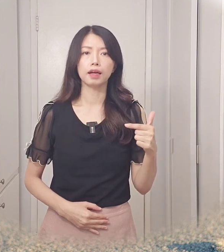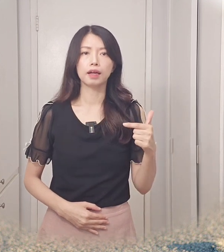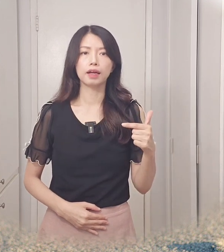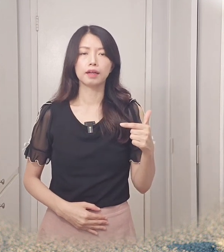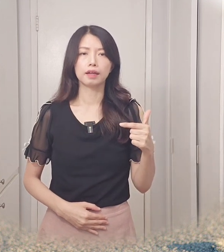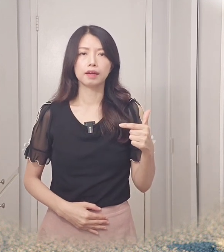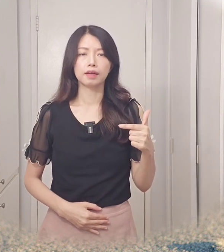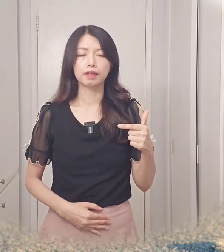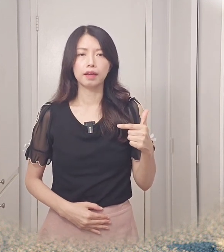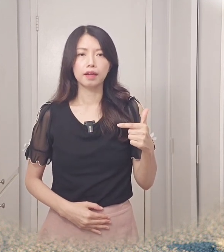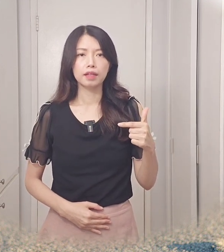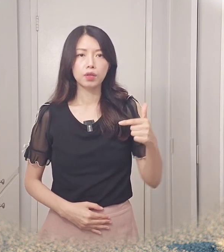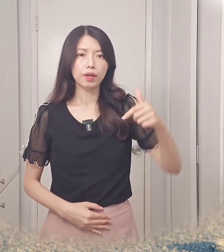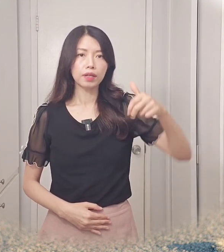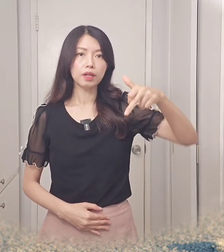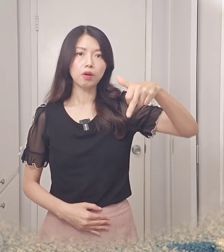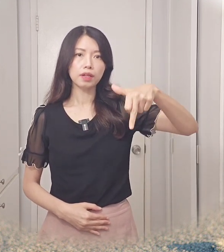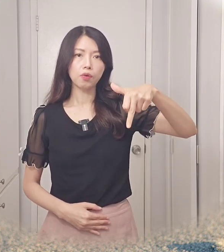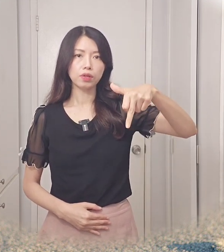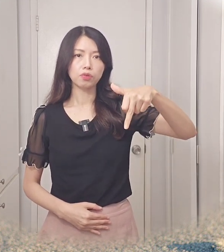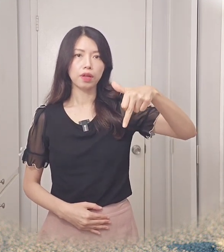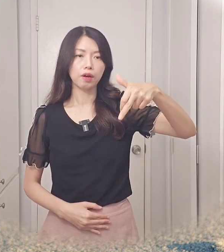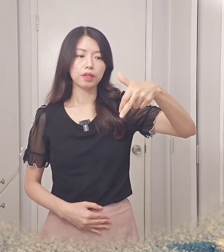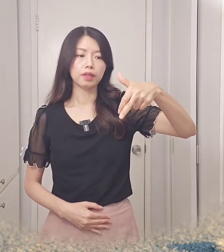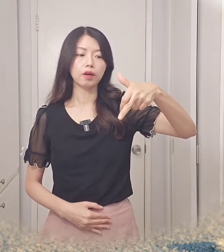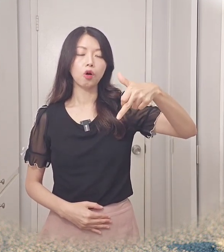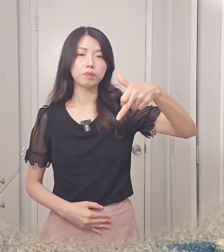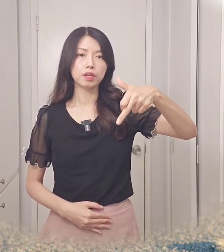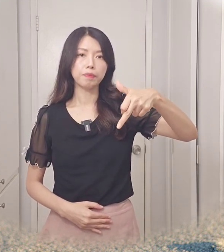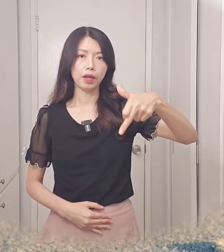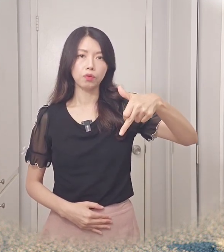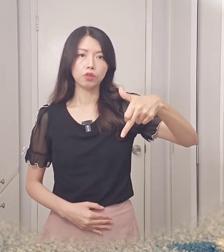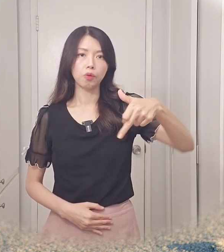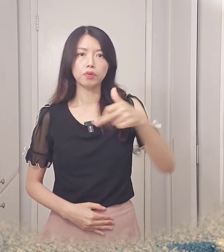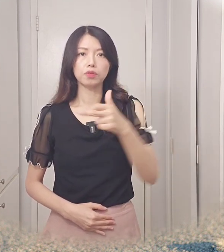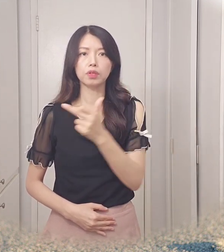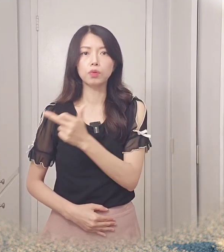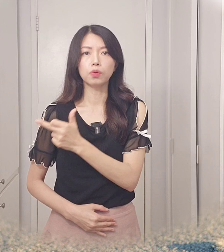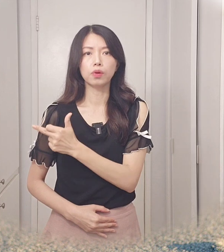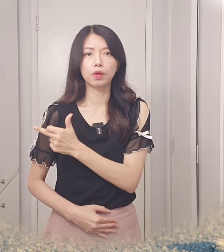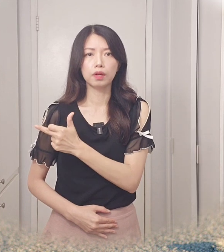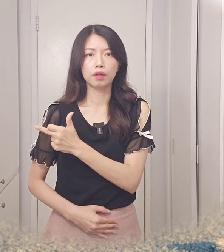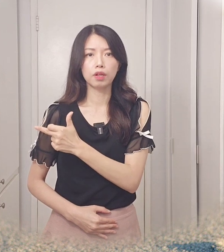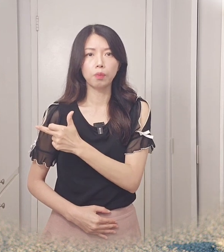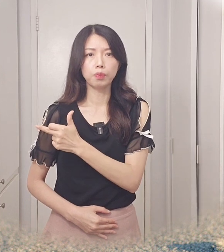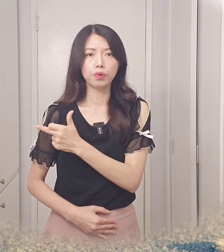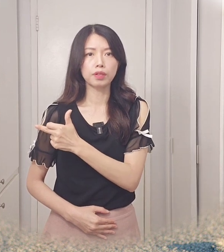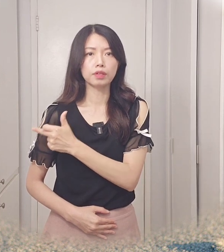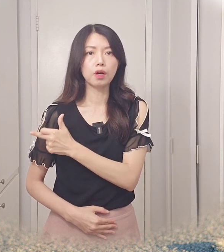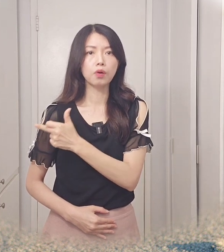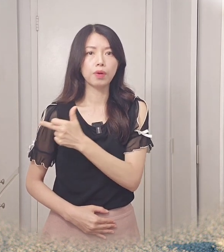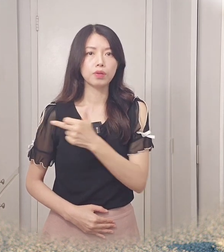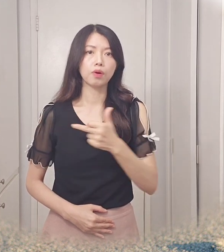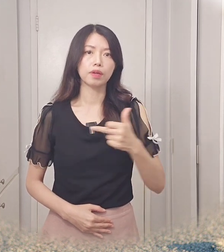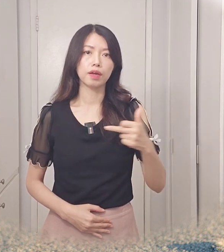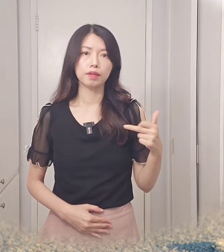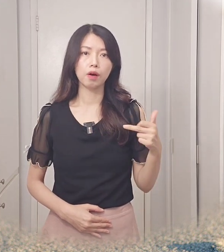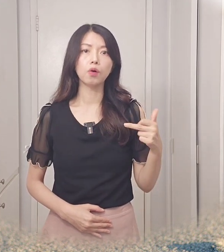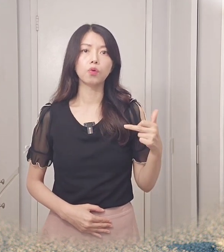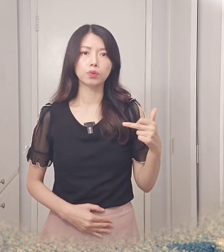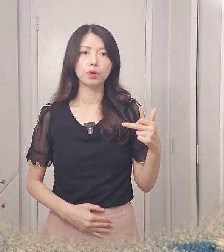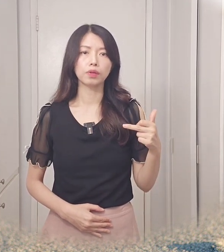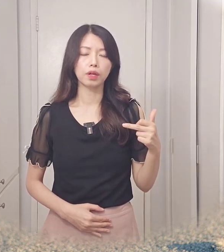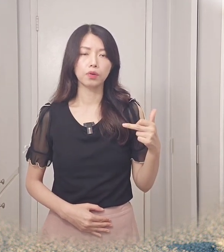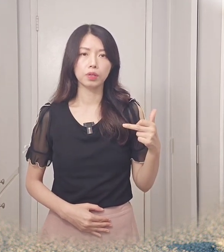크다. 지와 키역을 사용하셔도 돼요. 이때 검지를 반으로 접어 주시고 이렇게 옆으로 하셔서 왼쪽